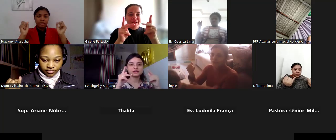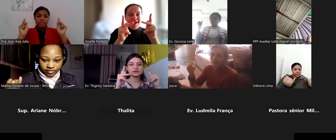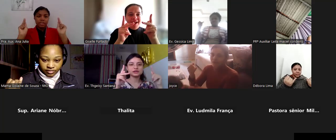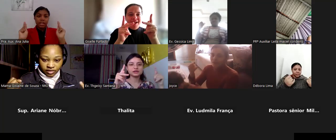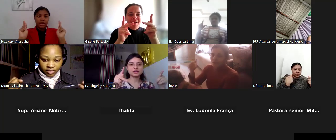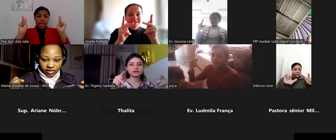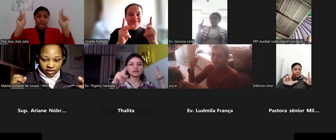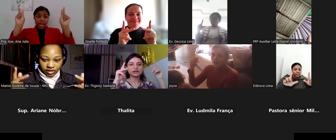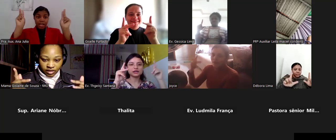K,